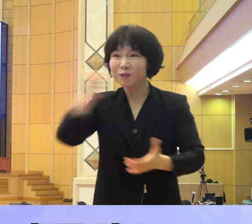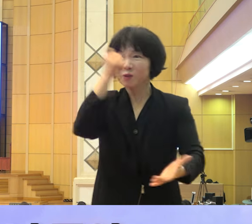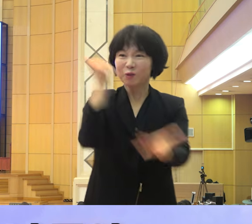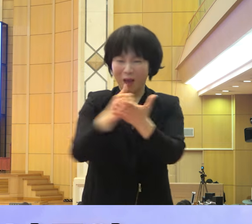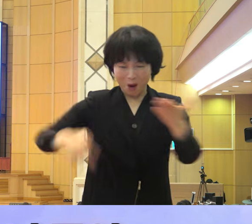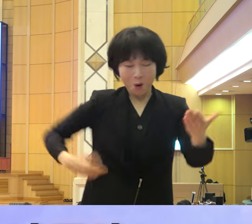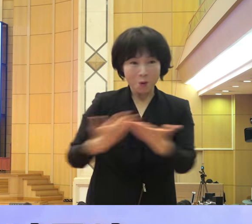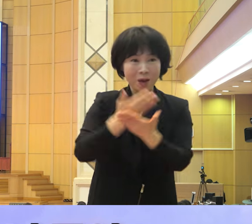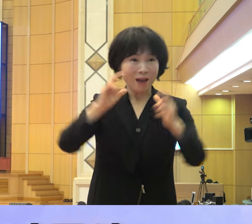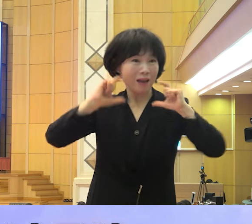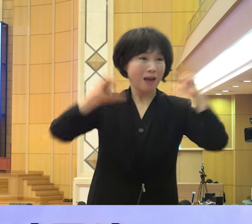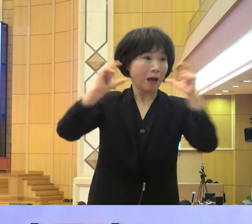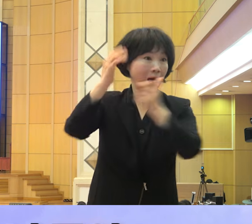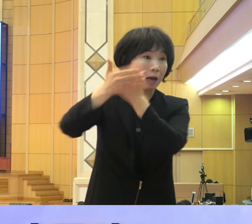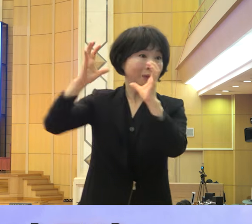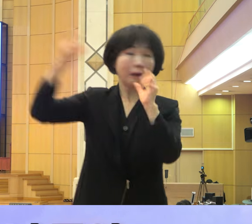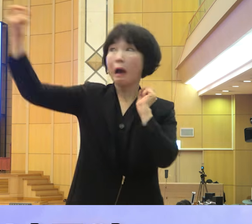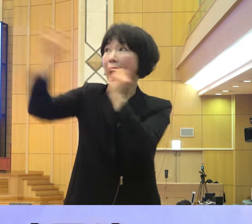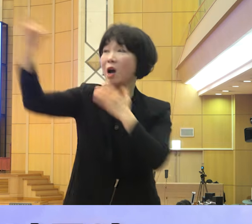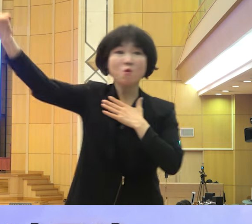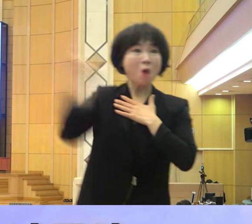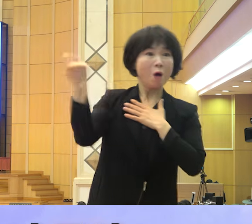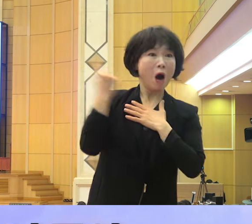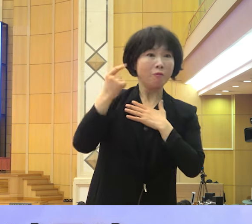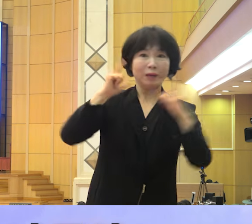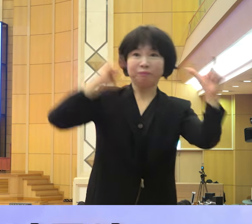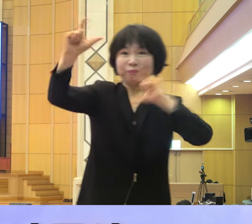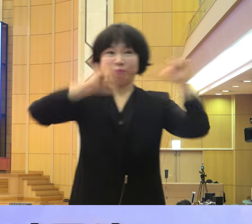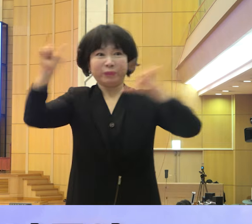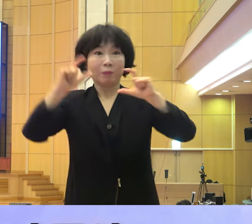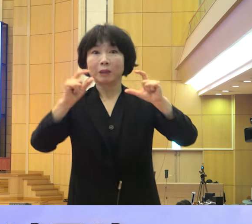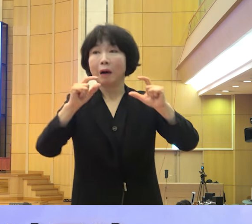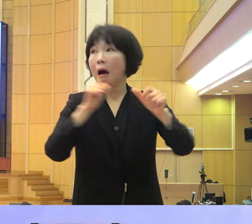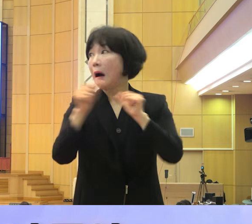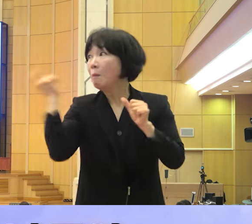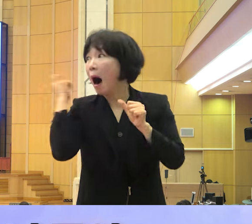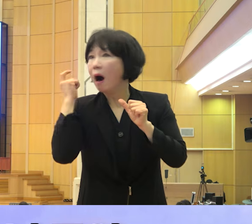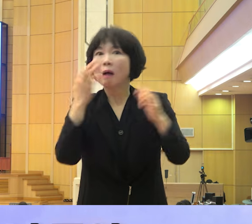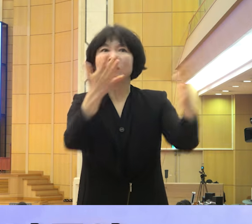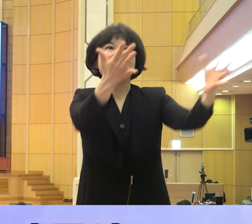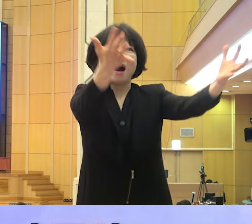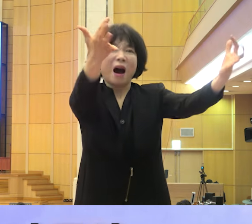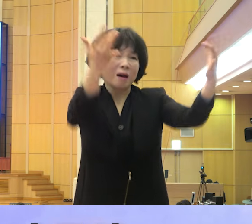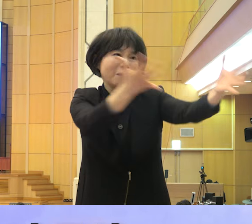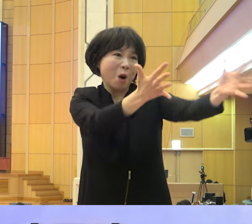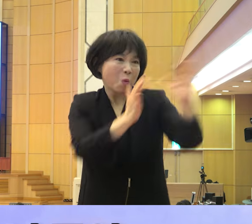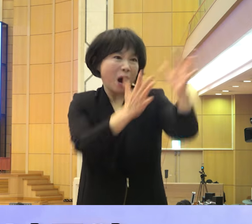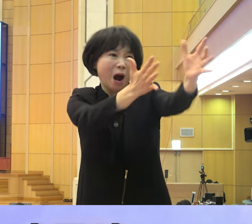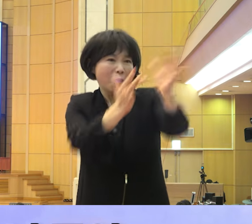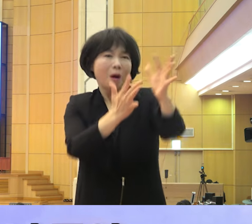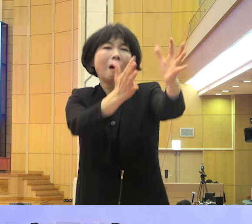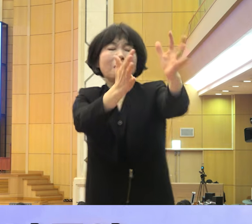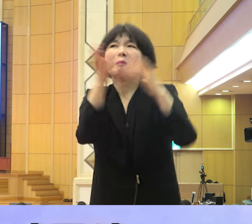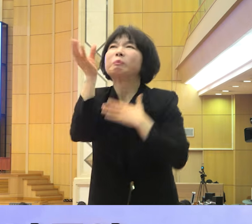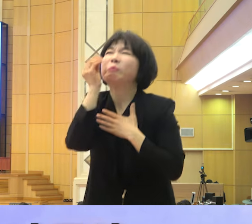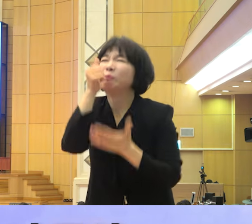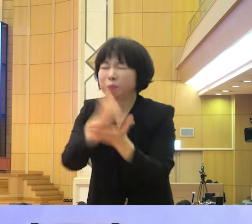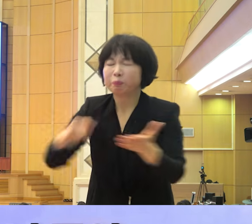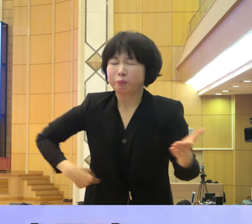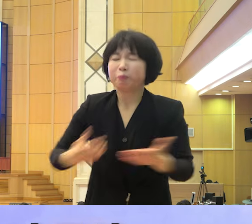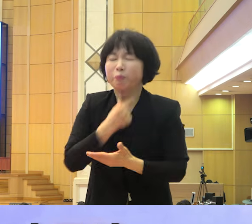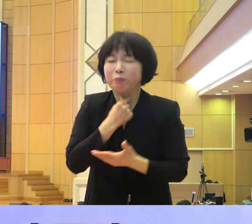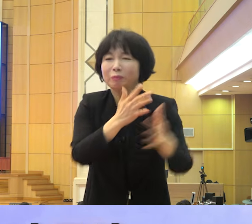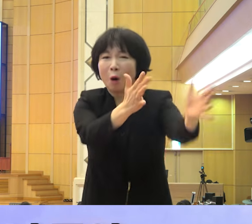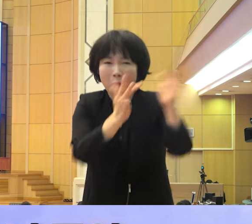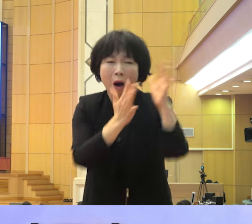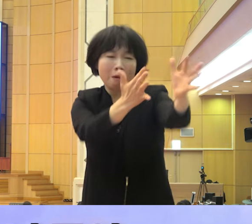회개하라 천국 가까웠느니라 하고 외치니까 사람들이 많이 모여서 줄을 서서 한 사람 한 사람 세례를 받는 거야.